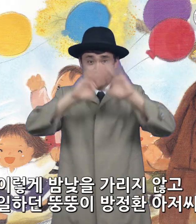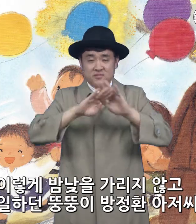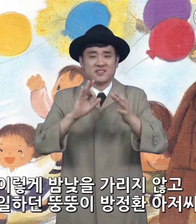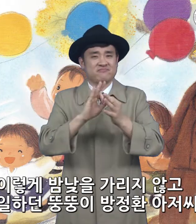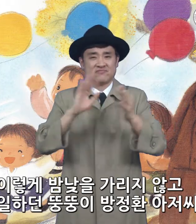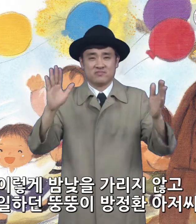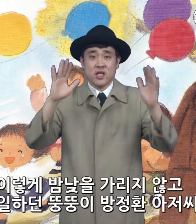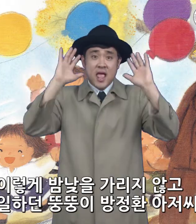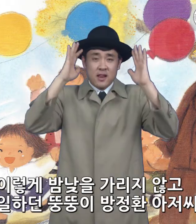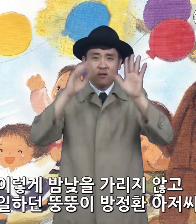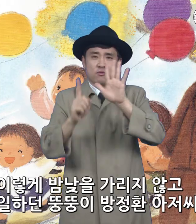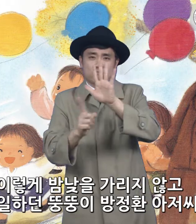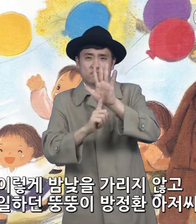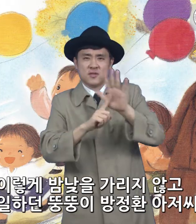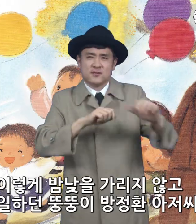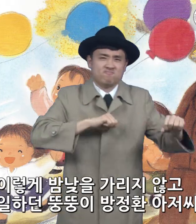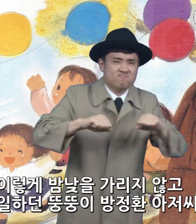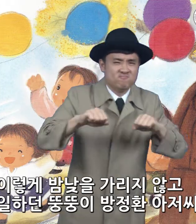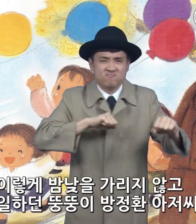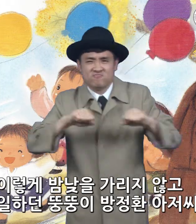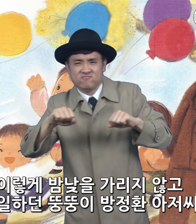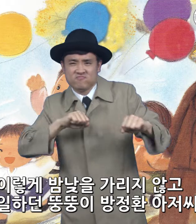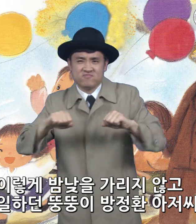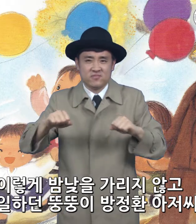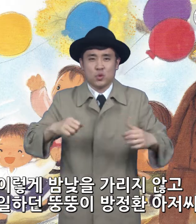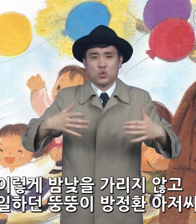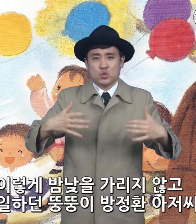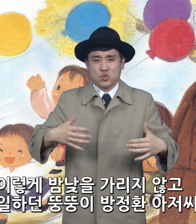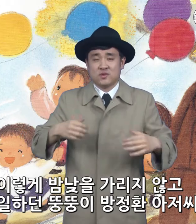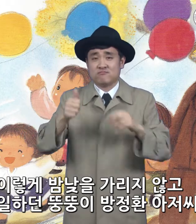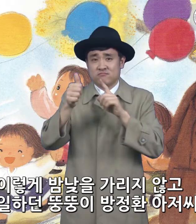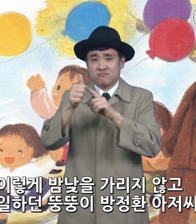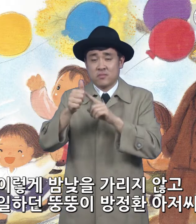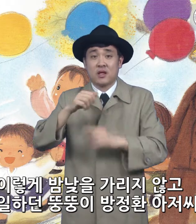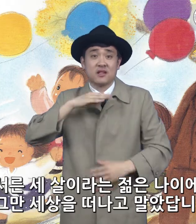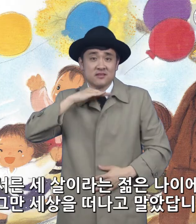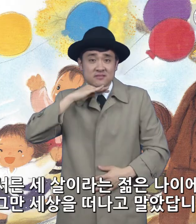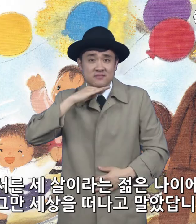이렇게 밤낮을 가리지 않고 일하던 뚱뚱이 방정환